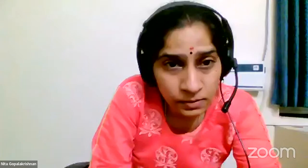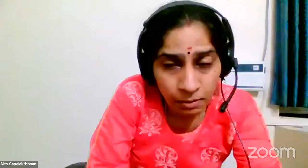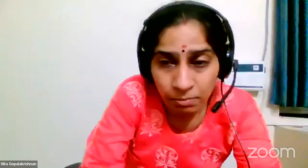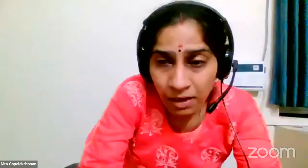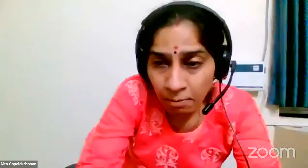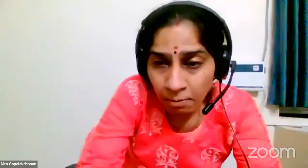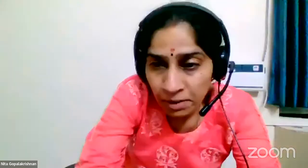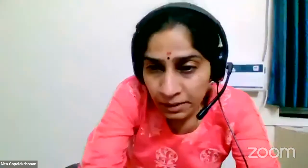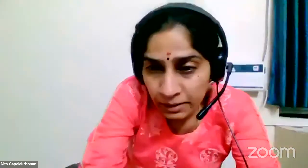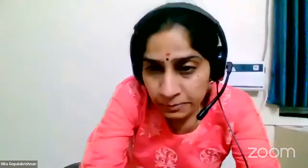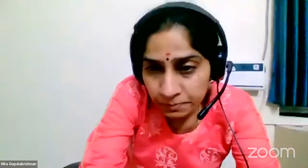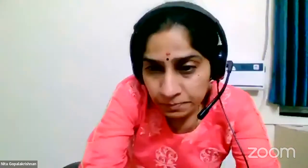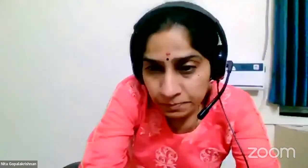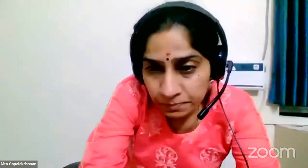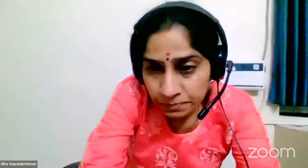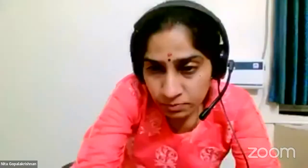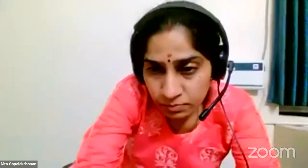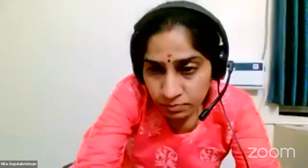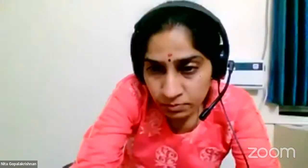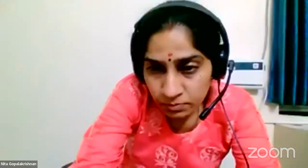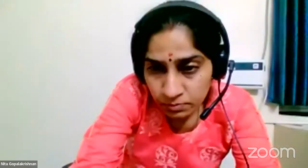ब्राह्मण,